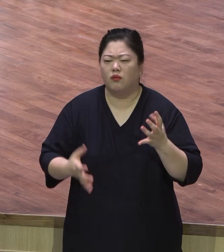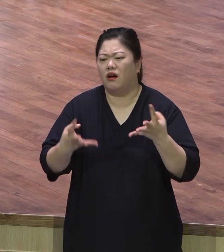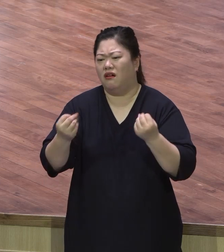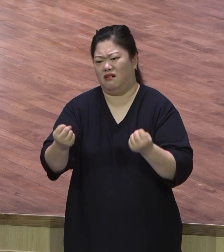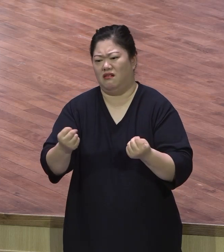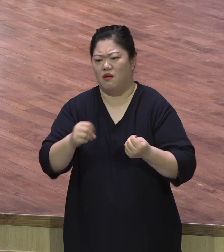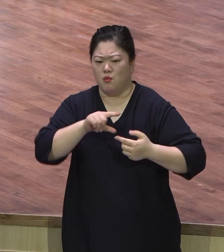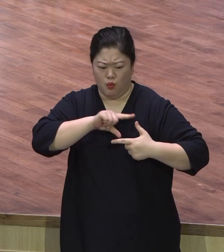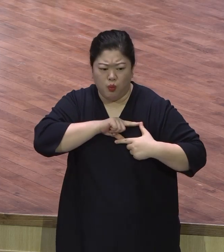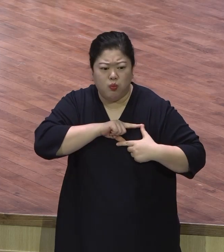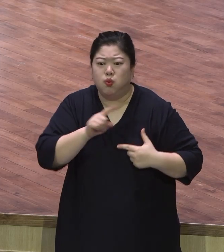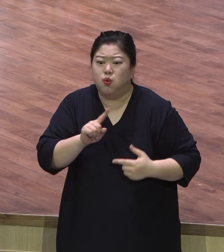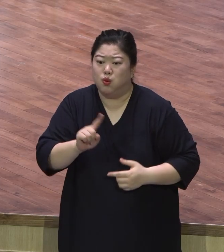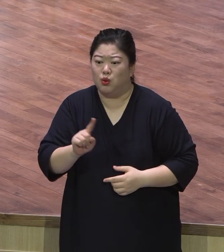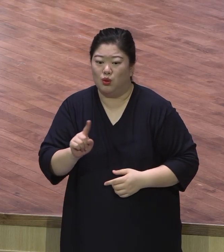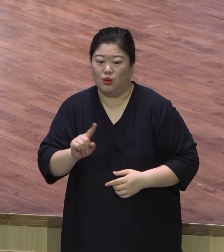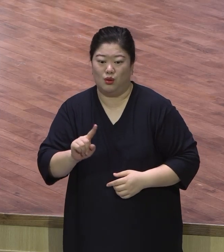알고